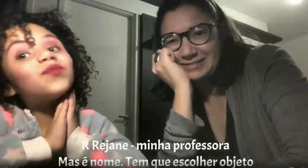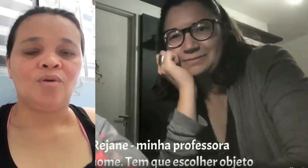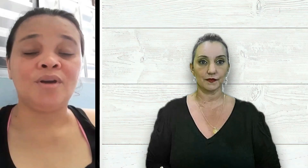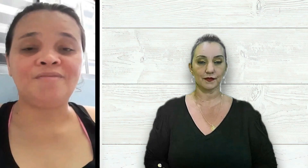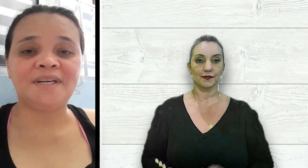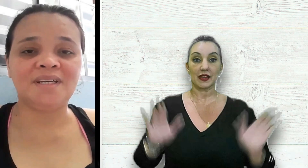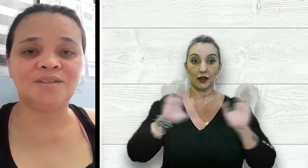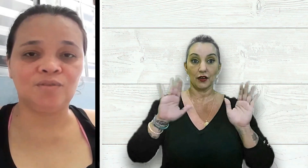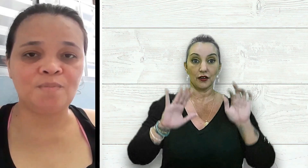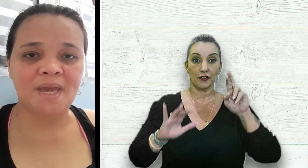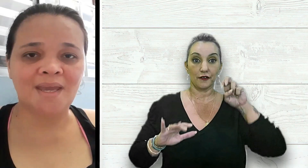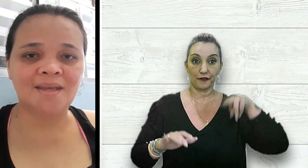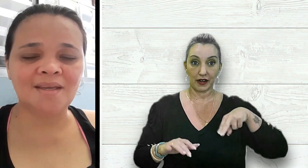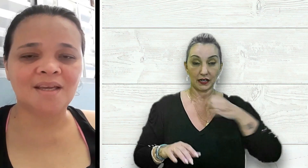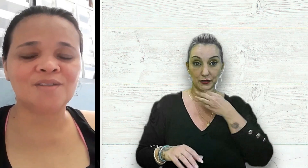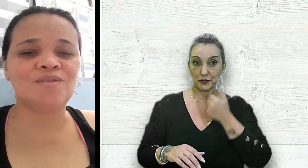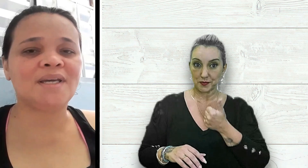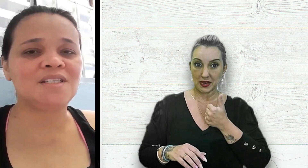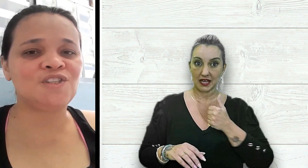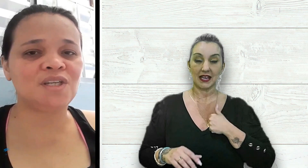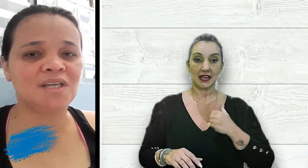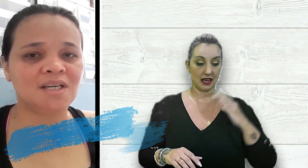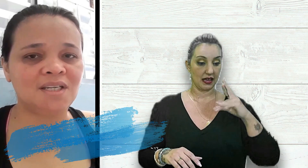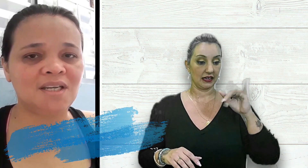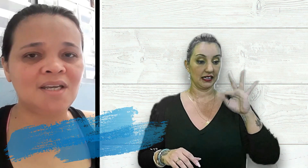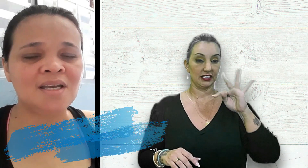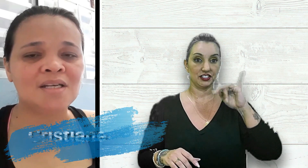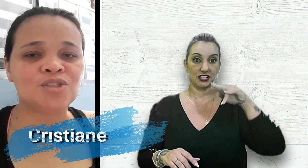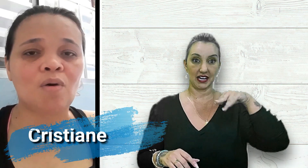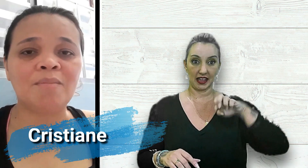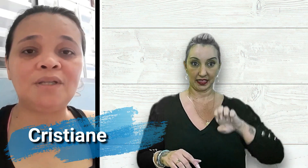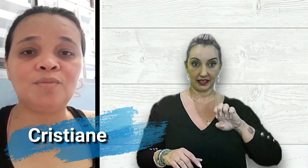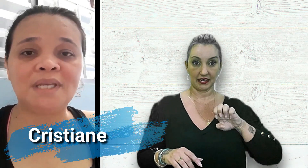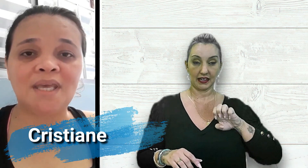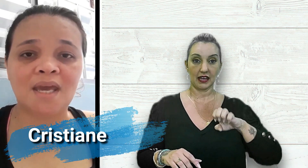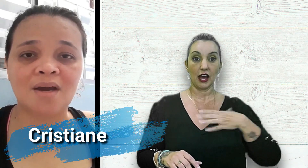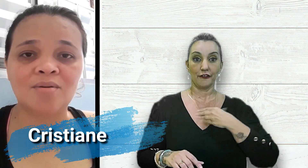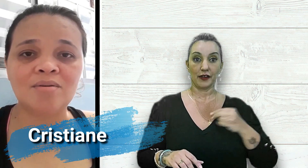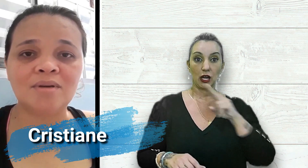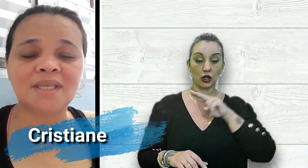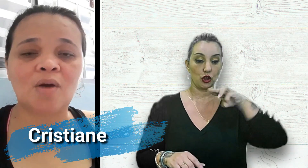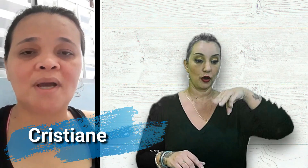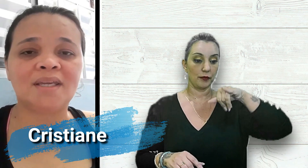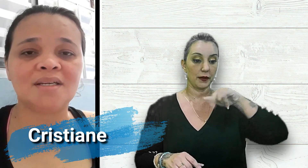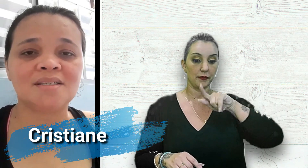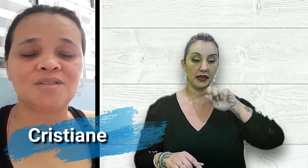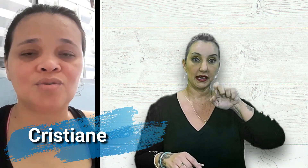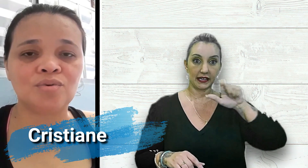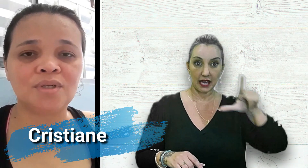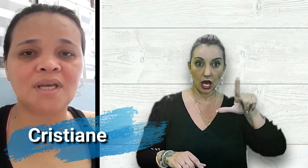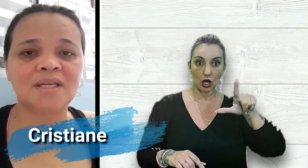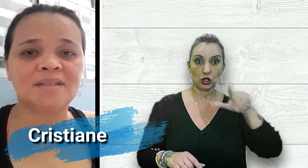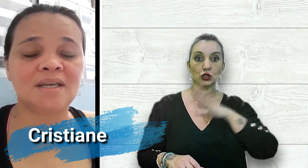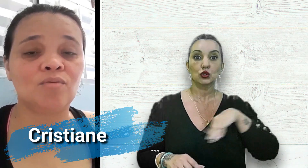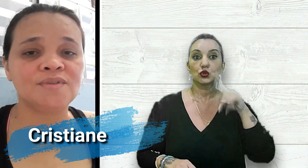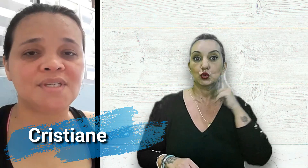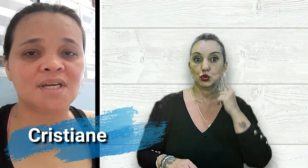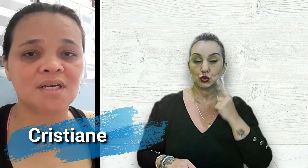Oi, Fran, tudo bem? Eu sou a Cristiane, sou a mãe do Miguel, que é uma criança surda, ele tem 11